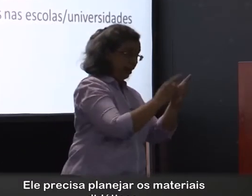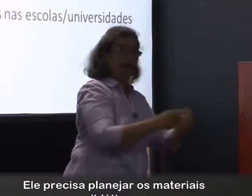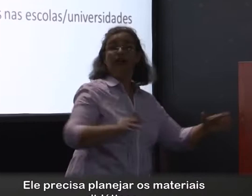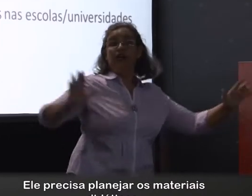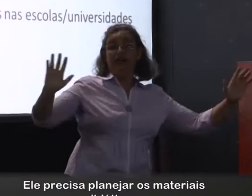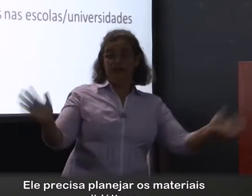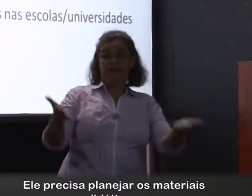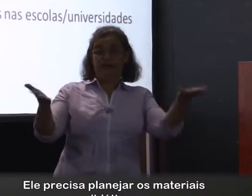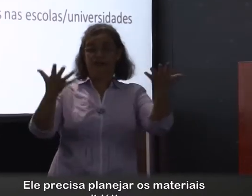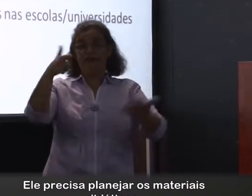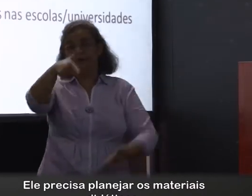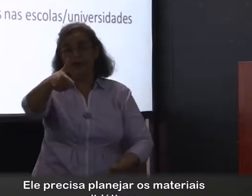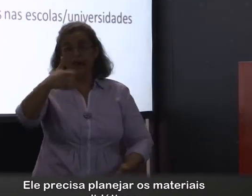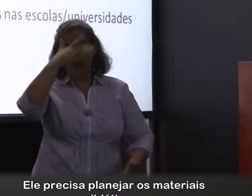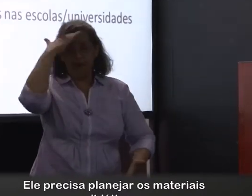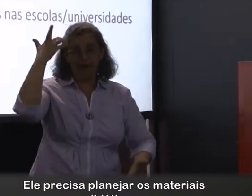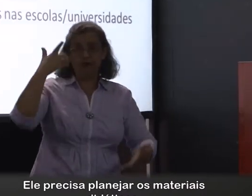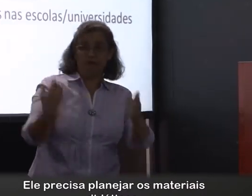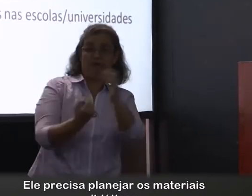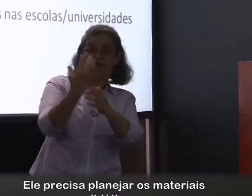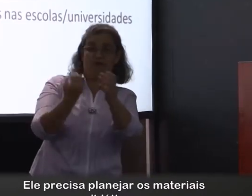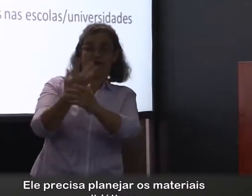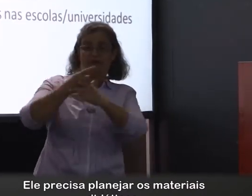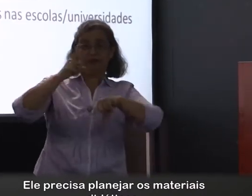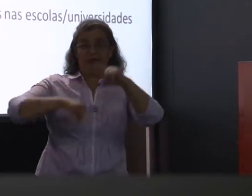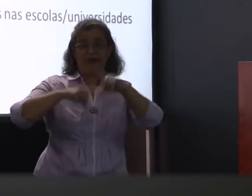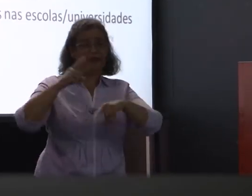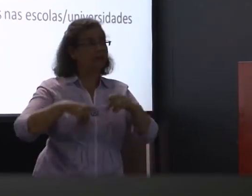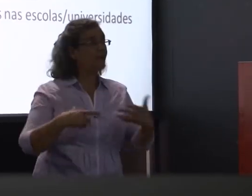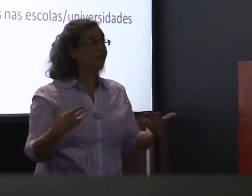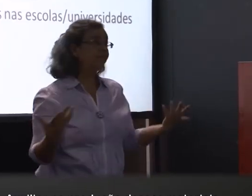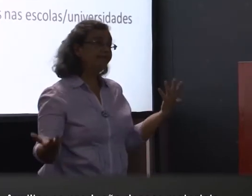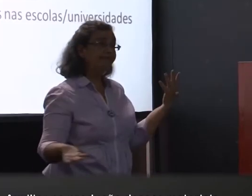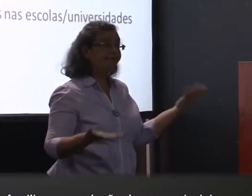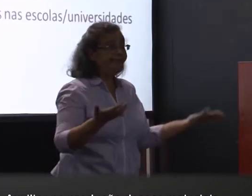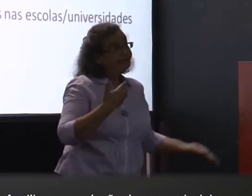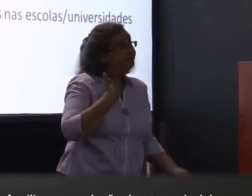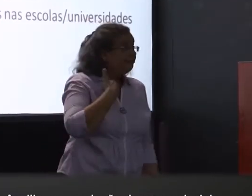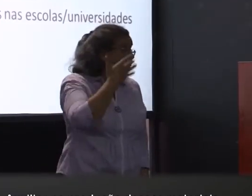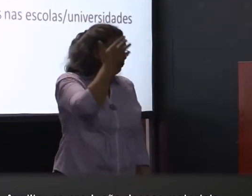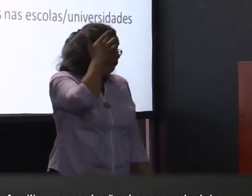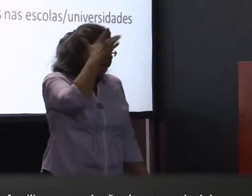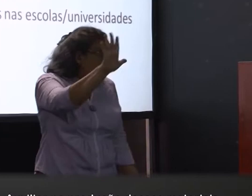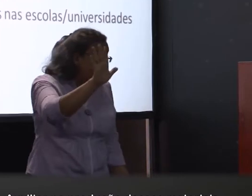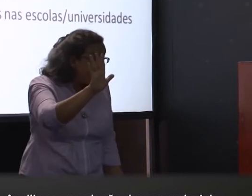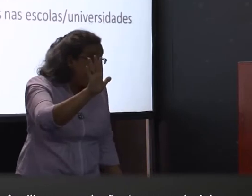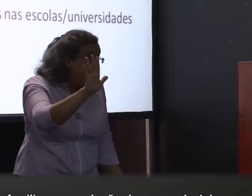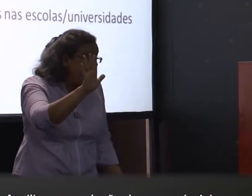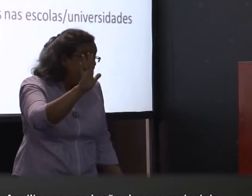ele precisa planejar os materiais didáticos, auxiliar nessa produção desses